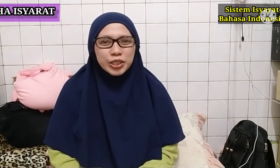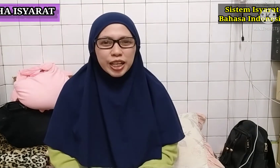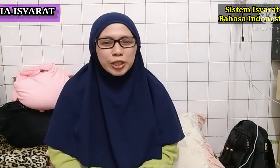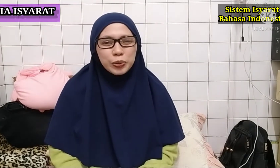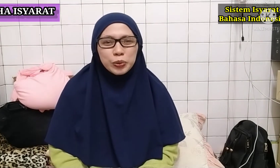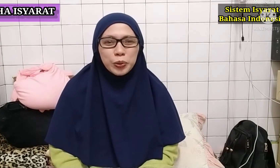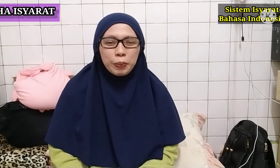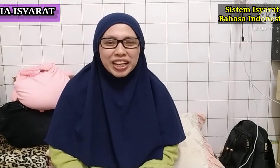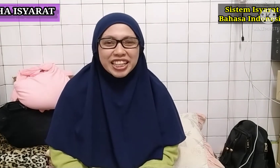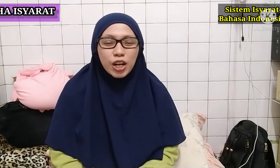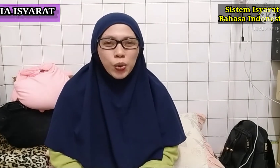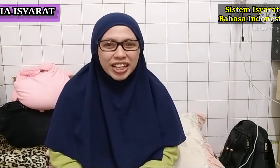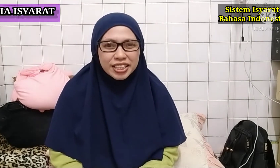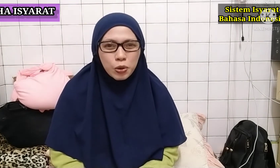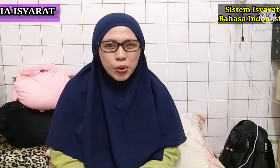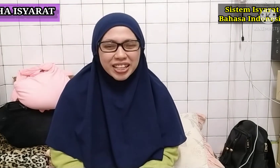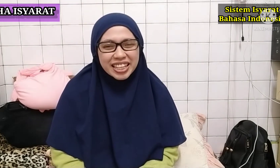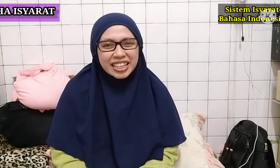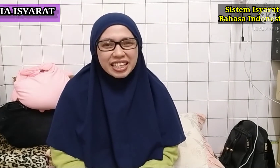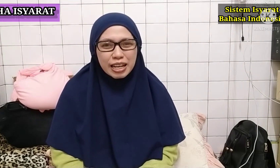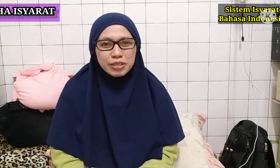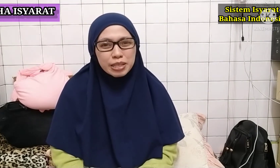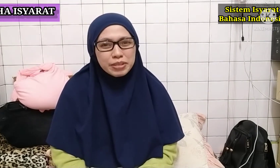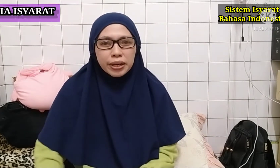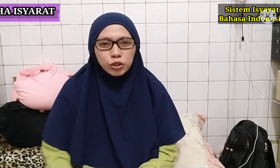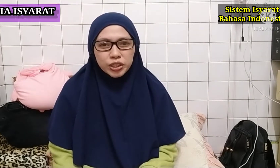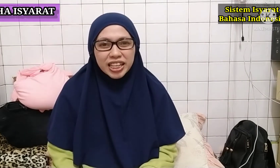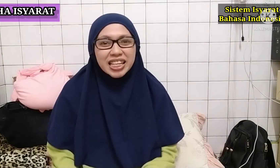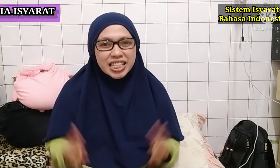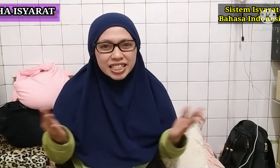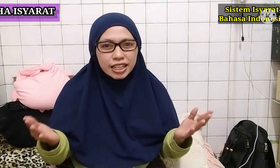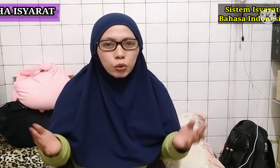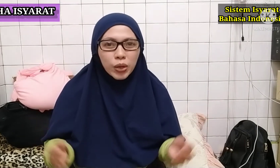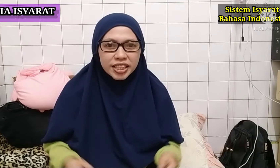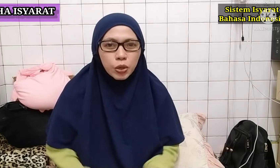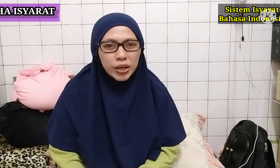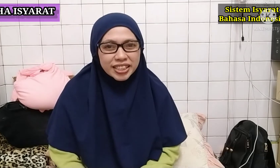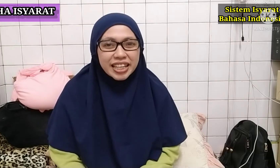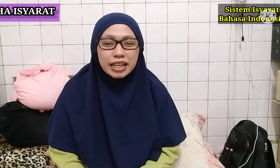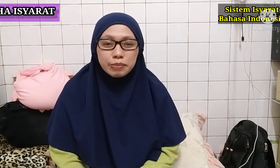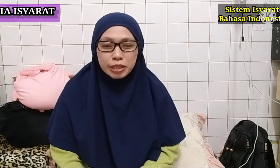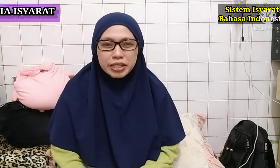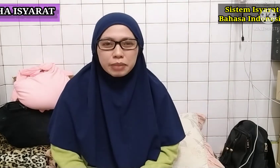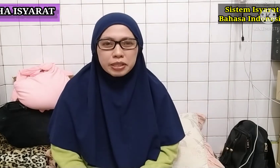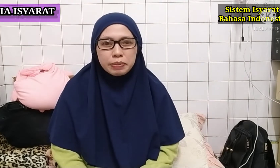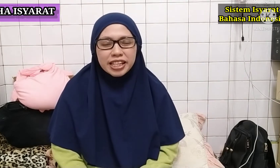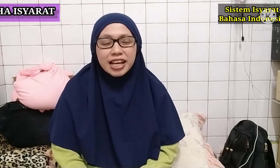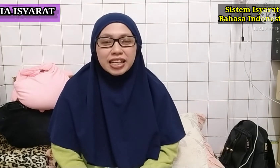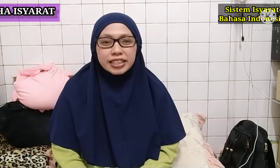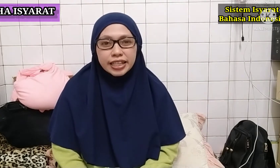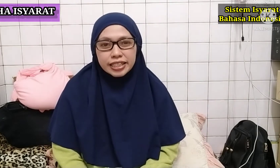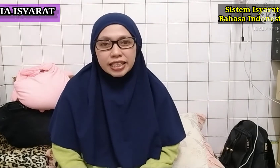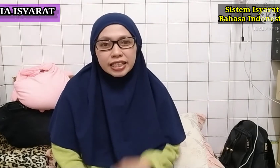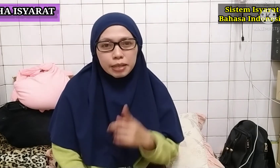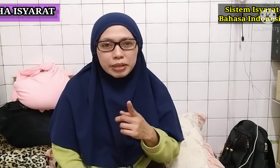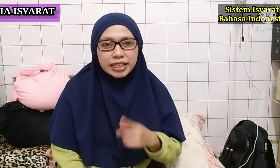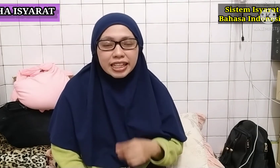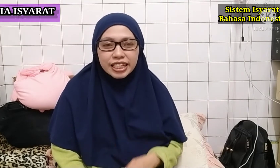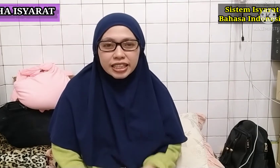lanjutkan untuk mengenal warna-warna dalam CV ya. Maksudnya isyarat warna-warna dalam CV ya teman-teman ya. Jadi kita belajar inti